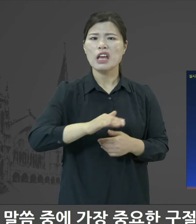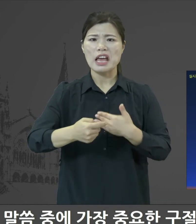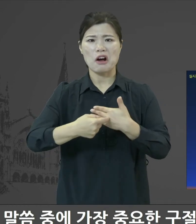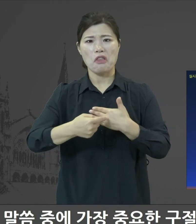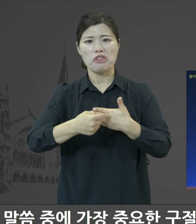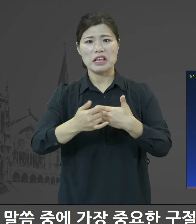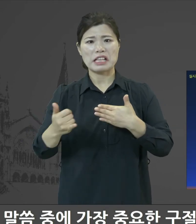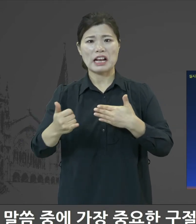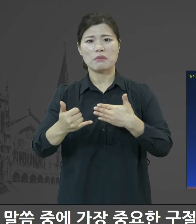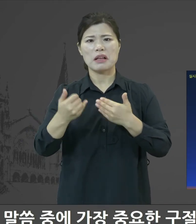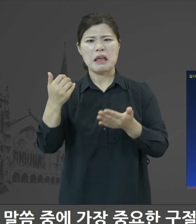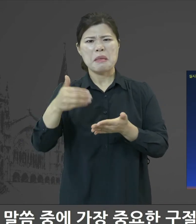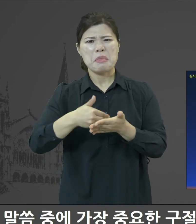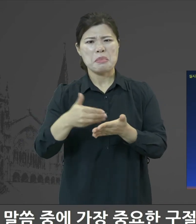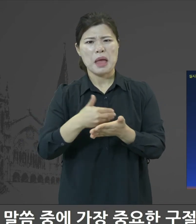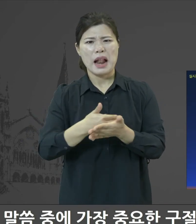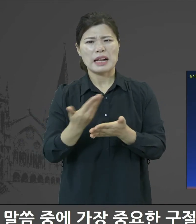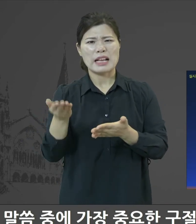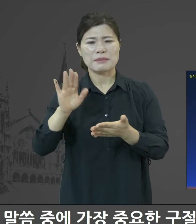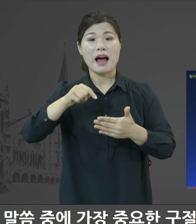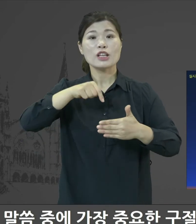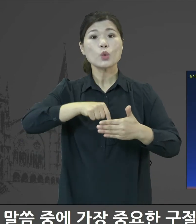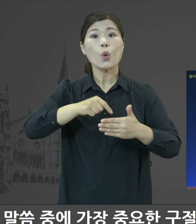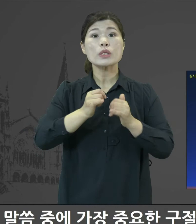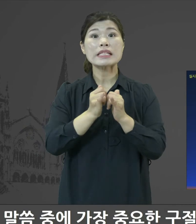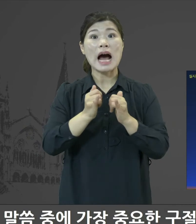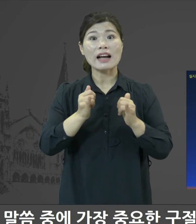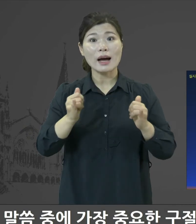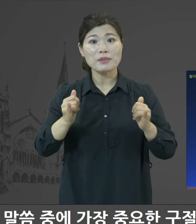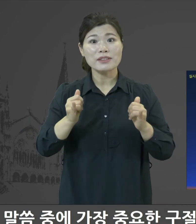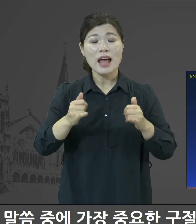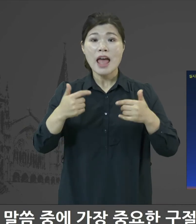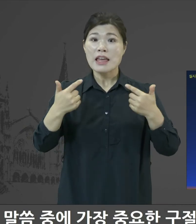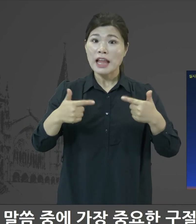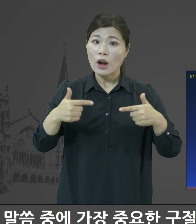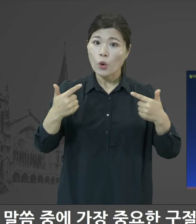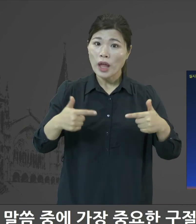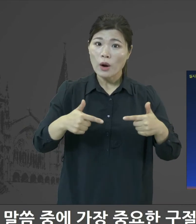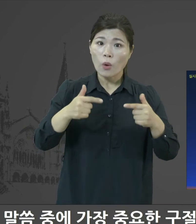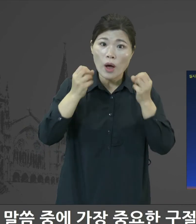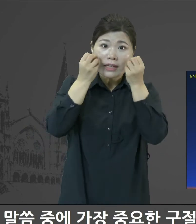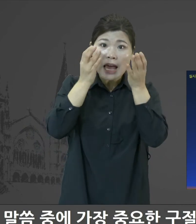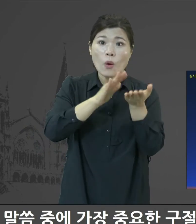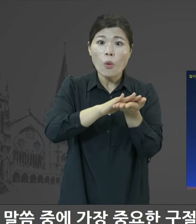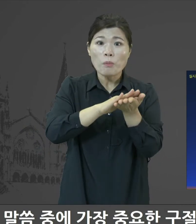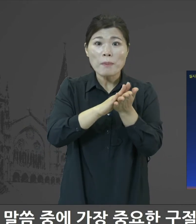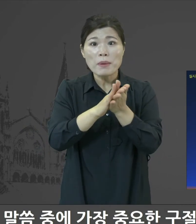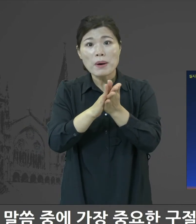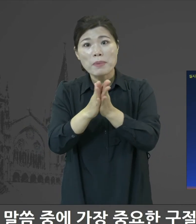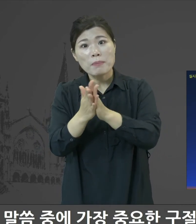겉사람은 낡아지나 우리의 속사람은 날로 새로워지도다.